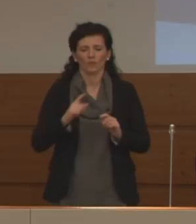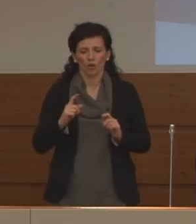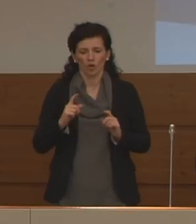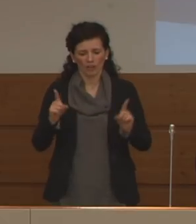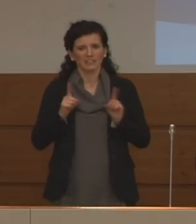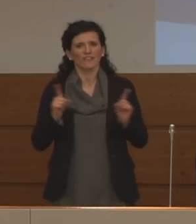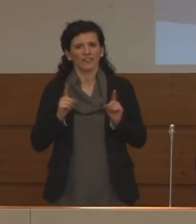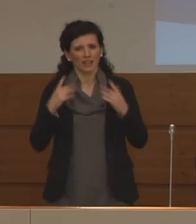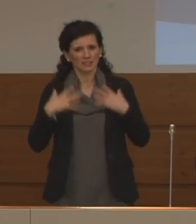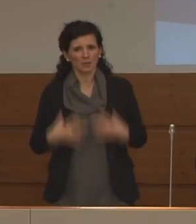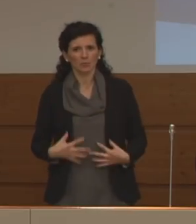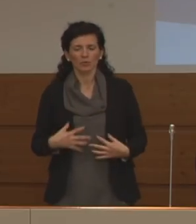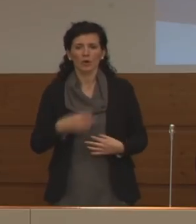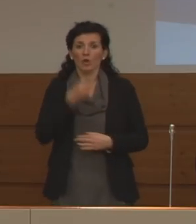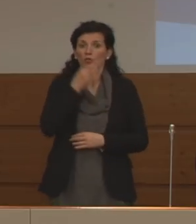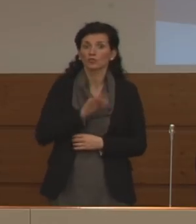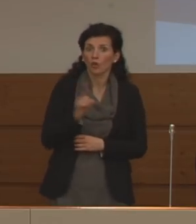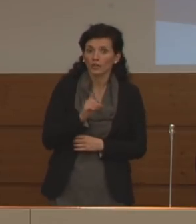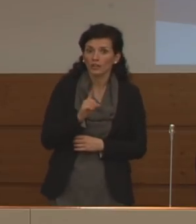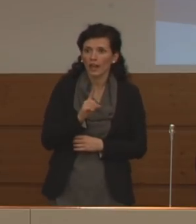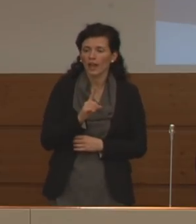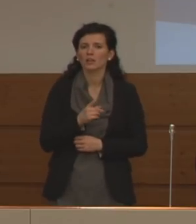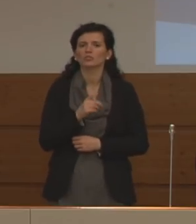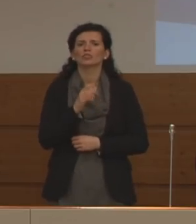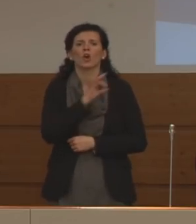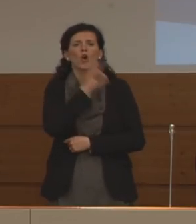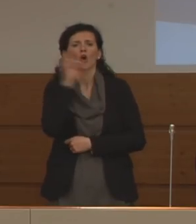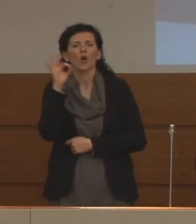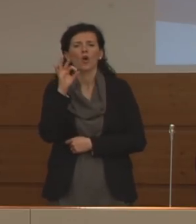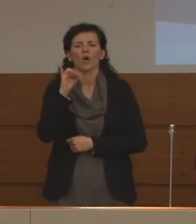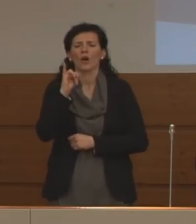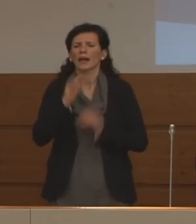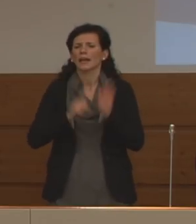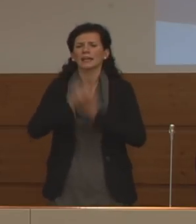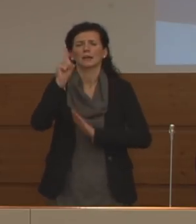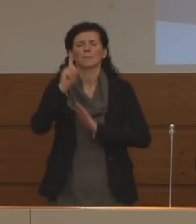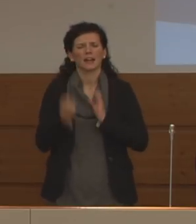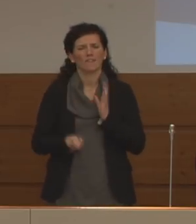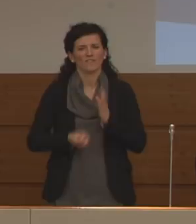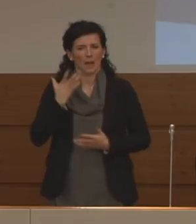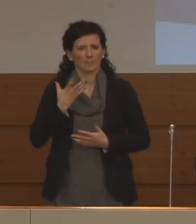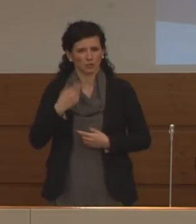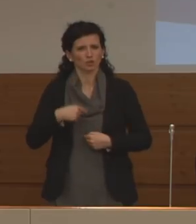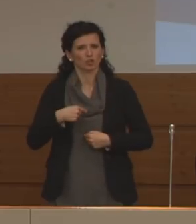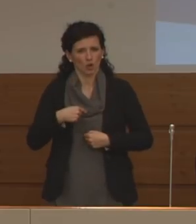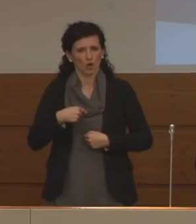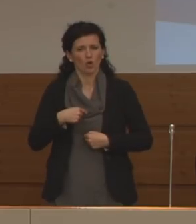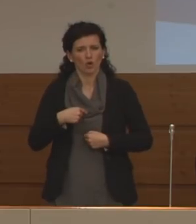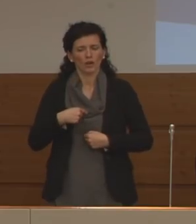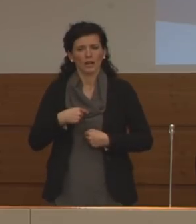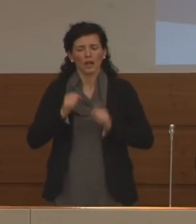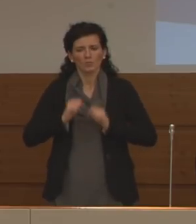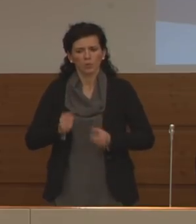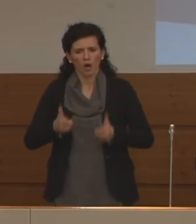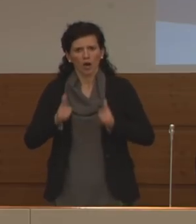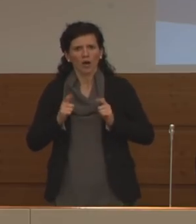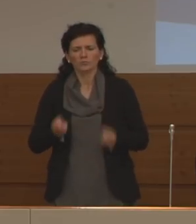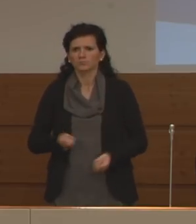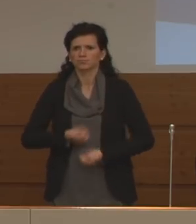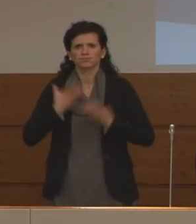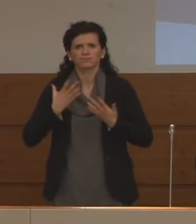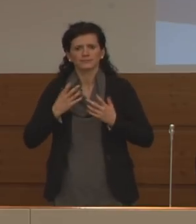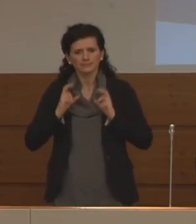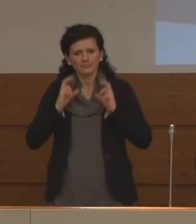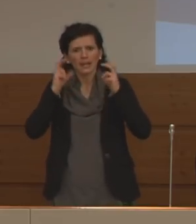oppure di converso l'iper infiammazione può essere così esasperati qualcuno